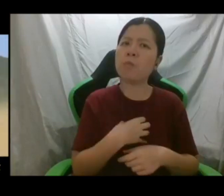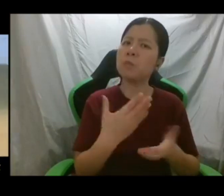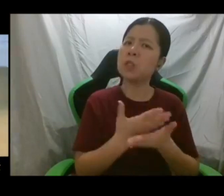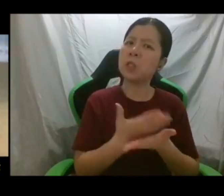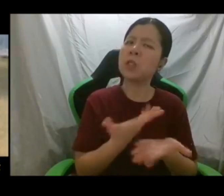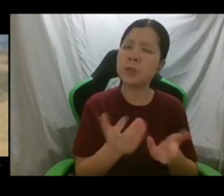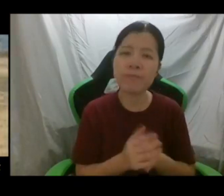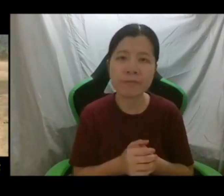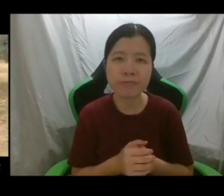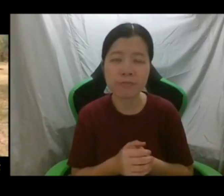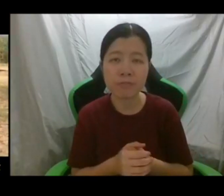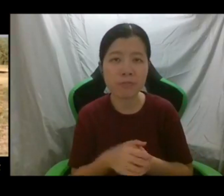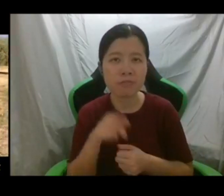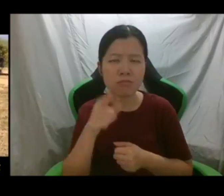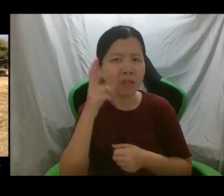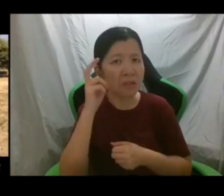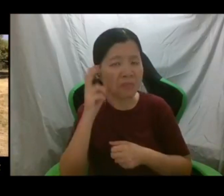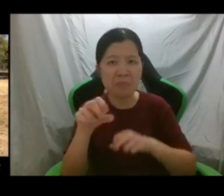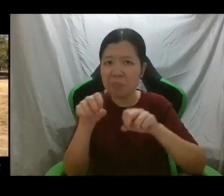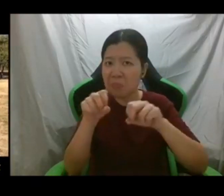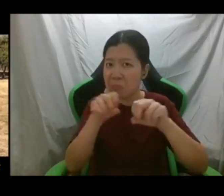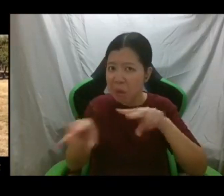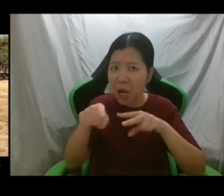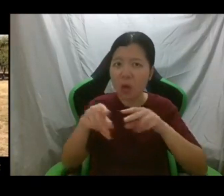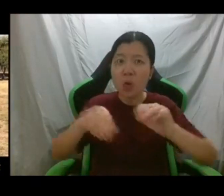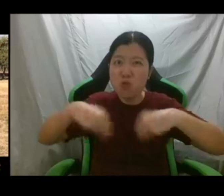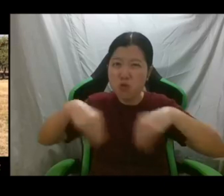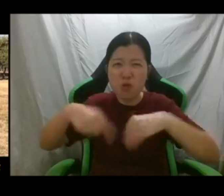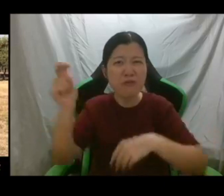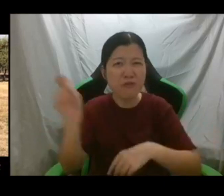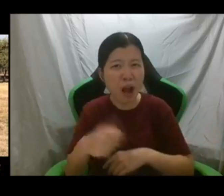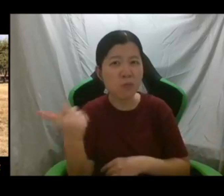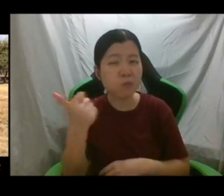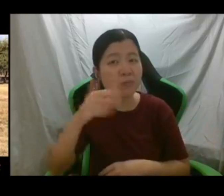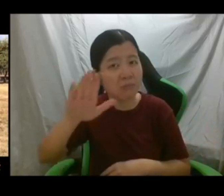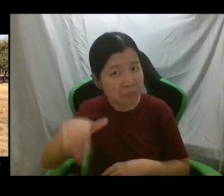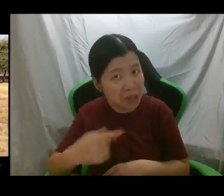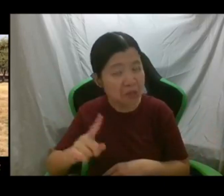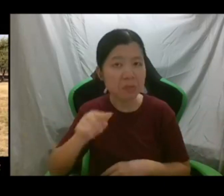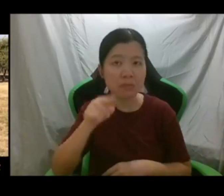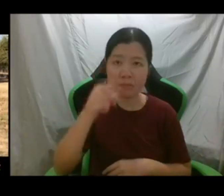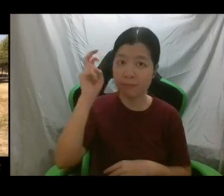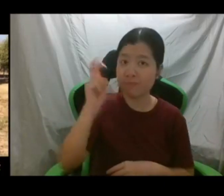咁你又有冇諗過點解獵豹可以跑得咁快呢？